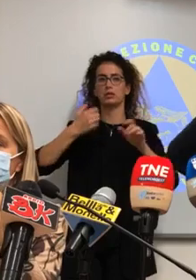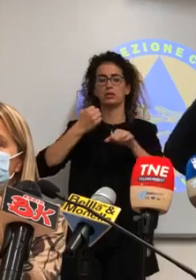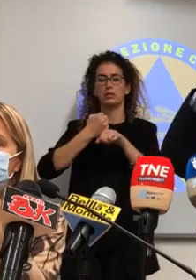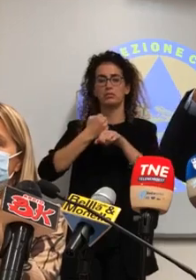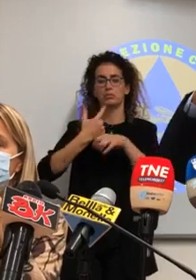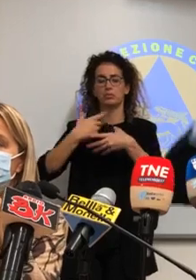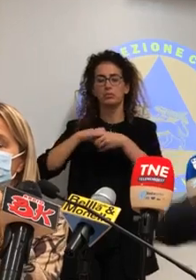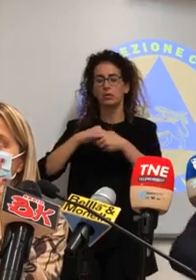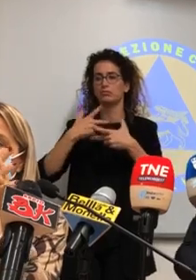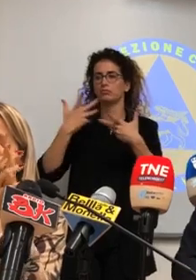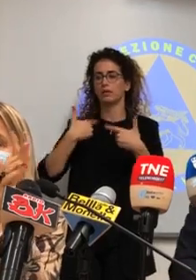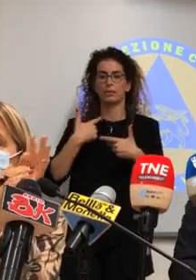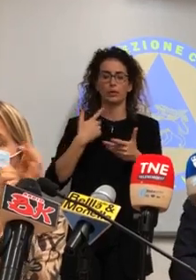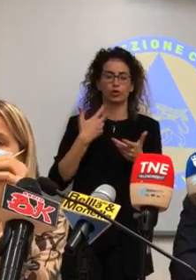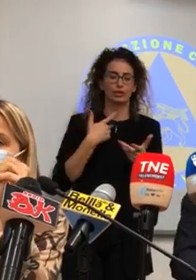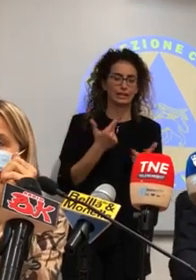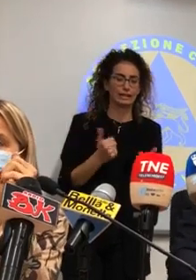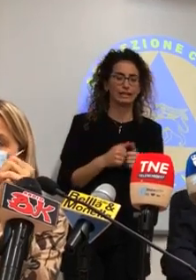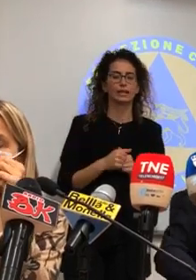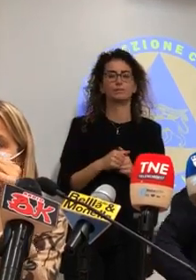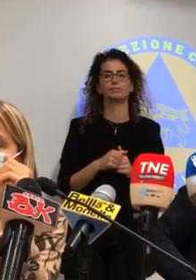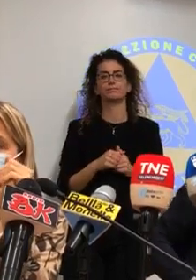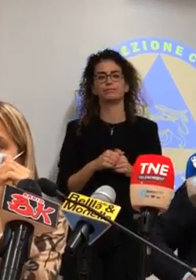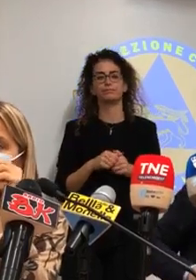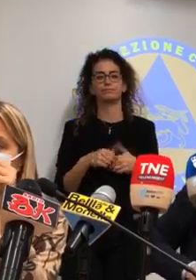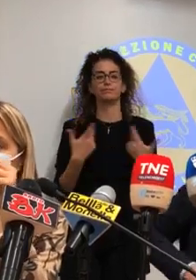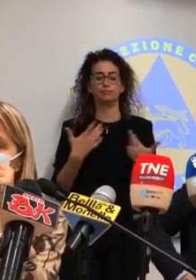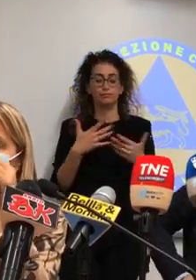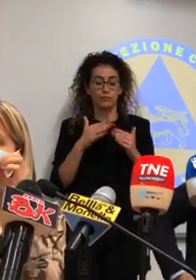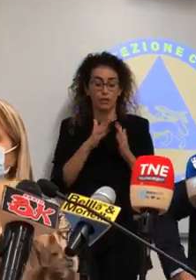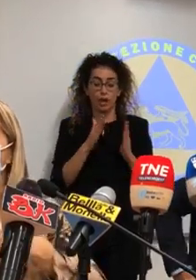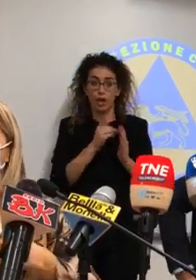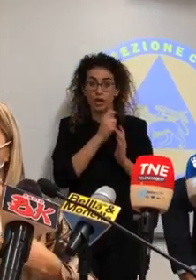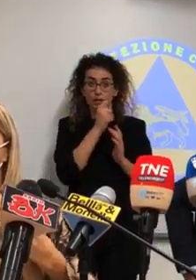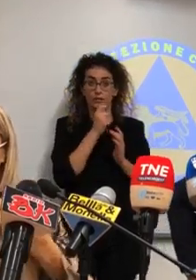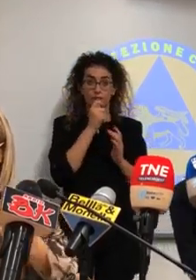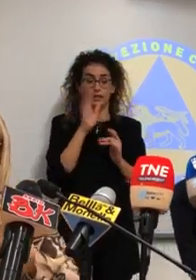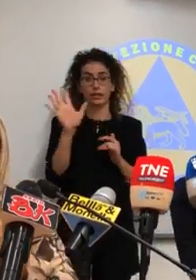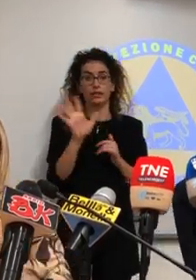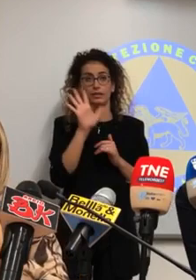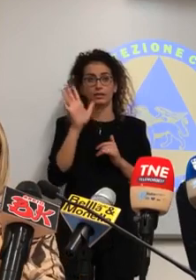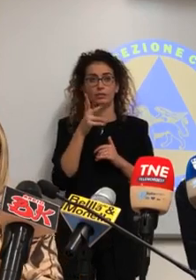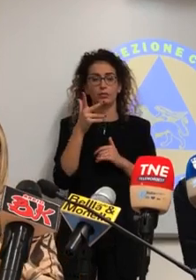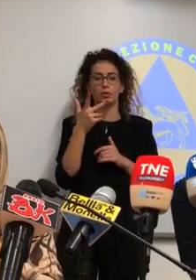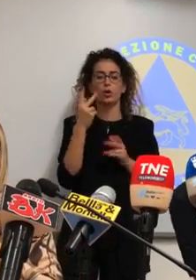esiste. Allora, il fai da te, se dovessimo controllare la glicemia